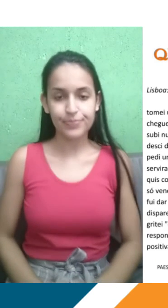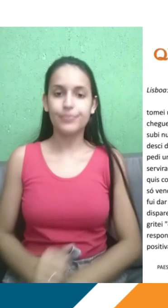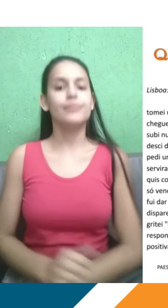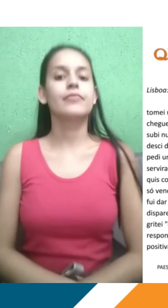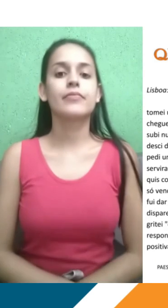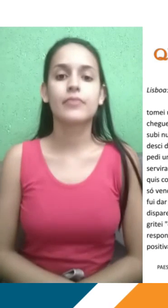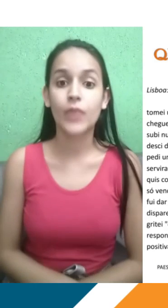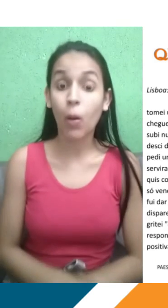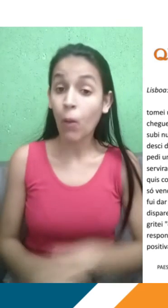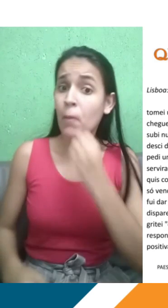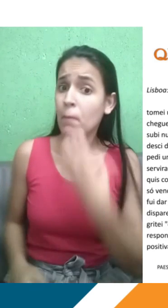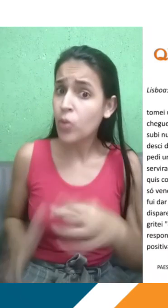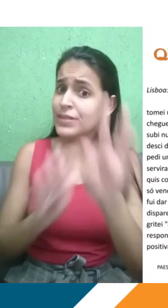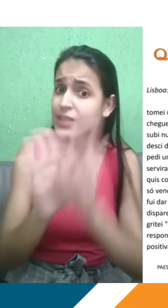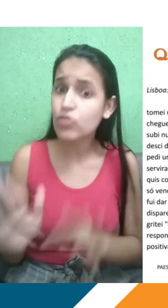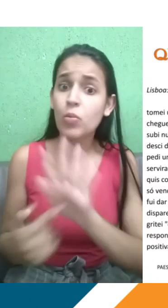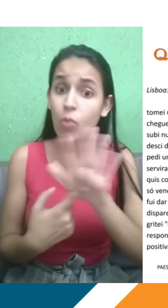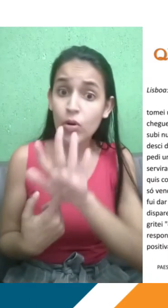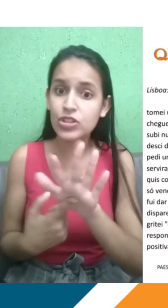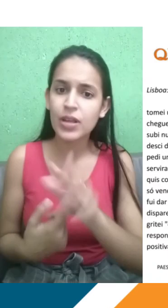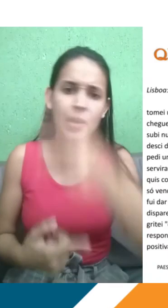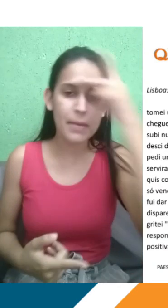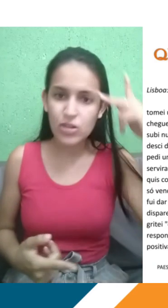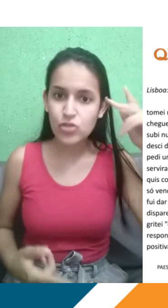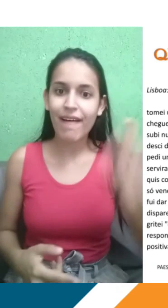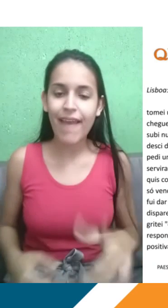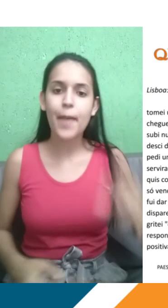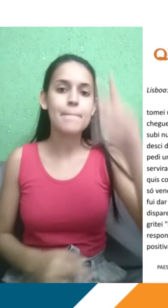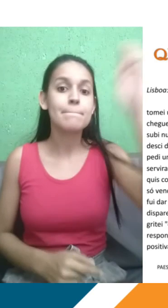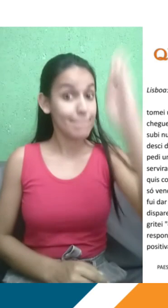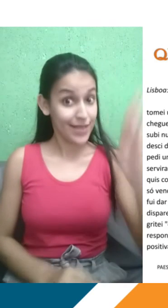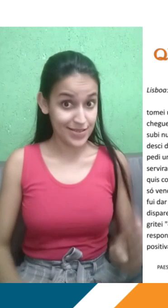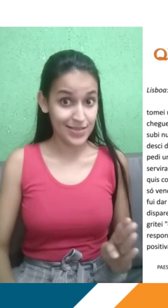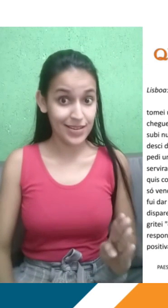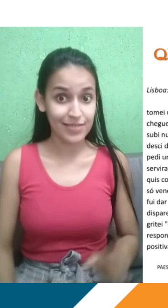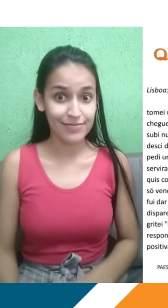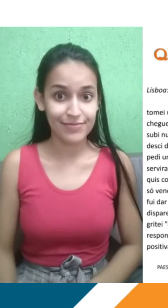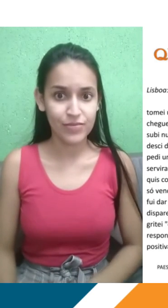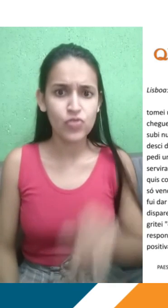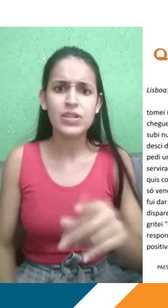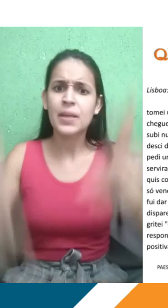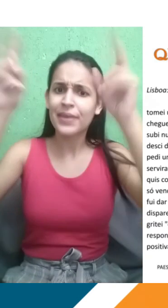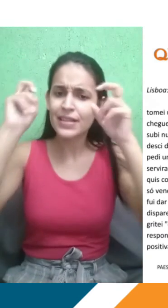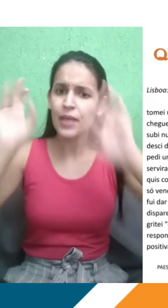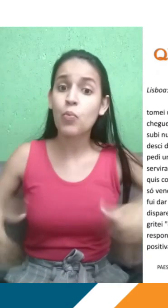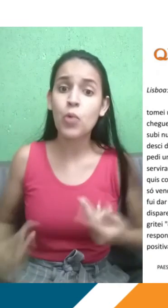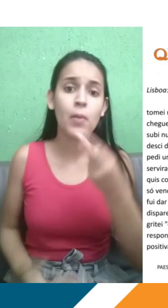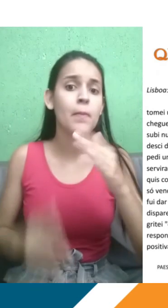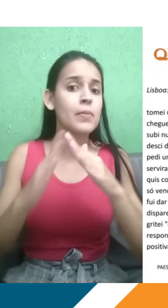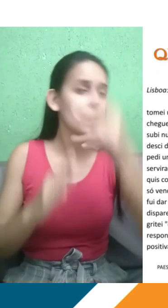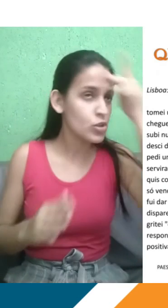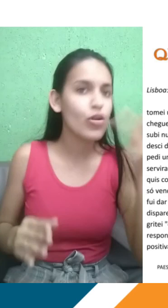chamada bica. Isso também acontece com outros exemplos, em que se realça a diferenciação do uso de termos, tais